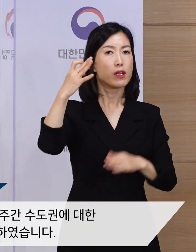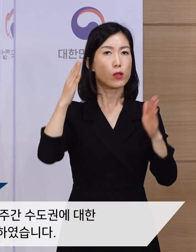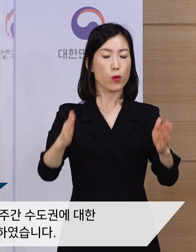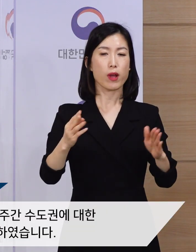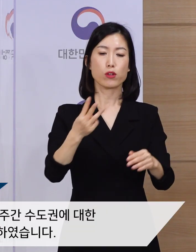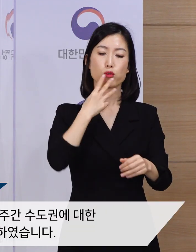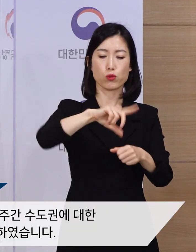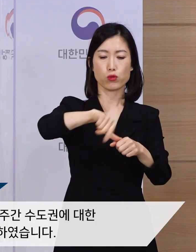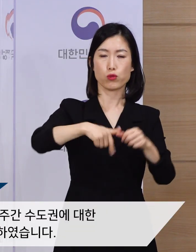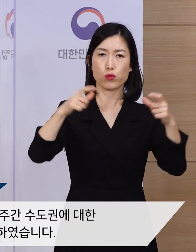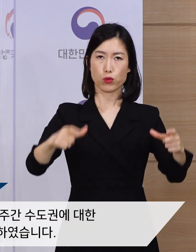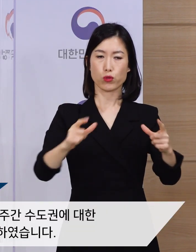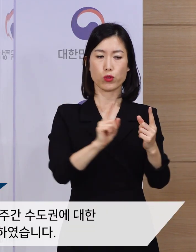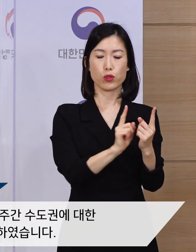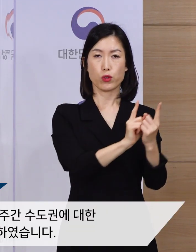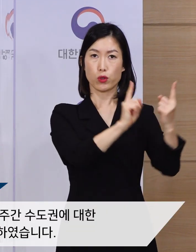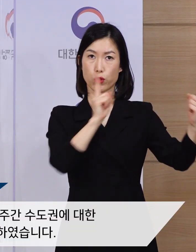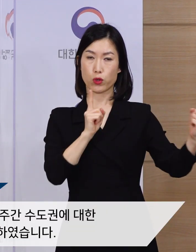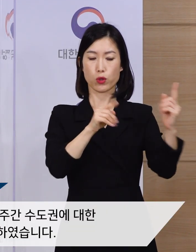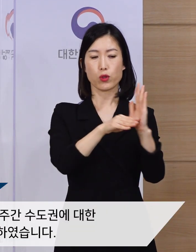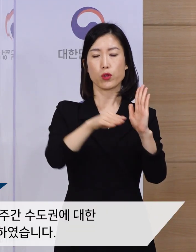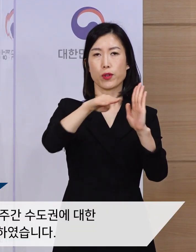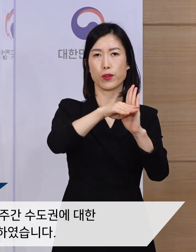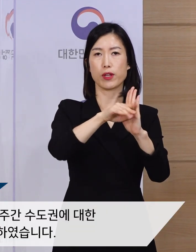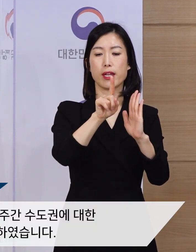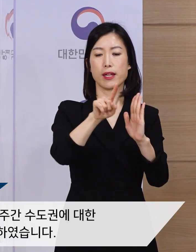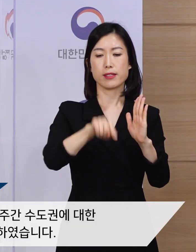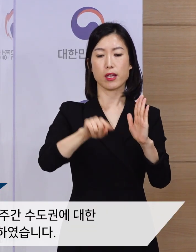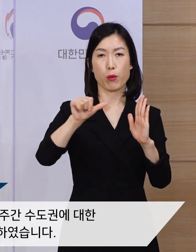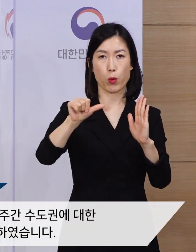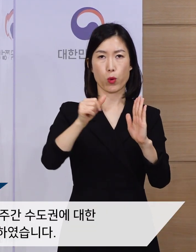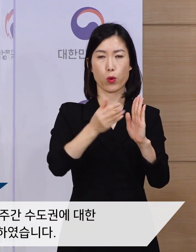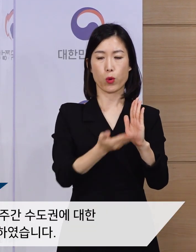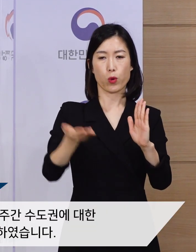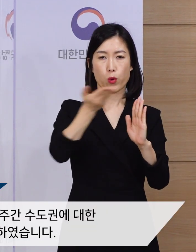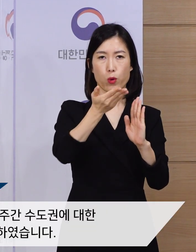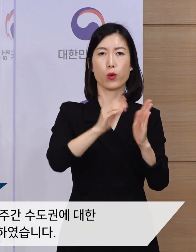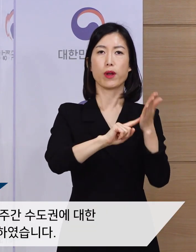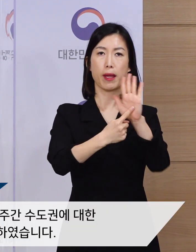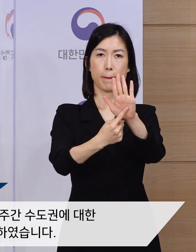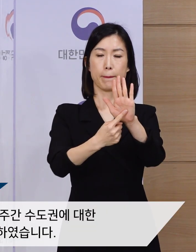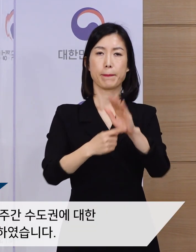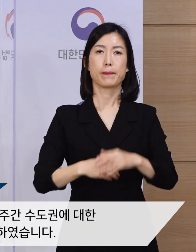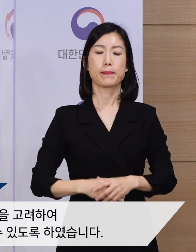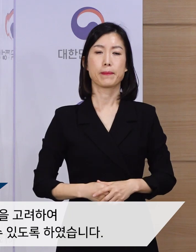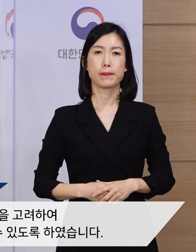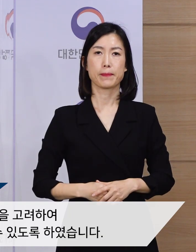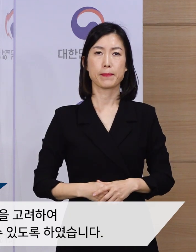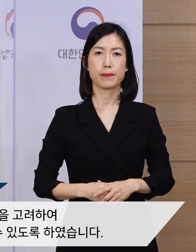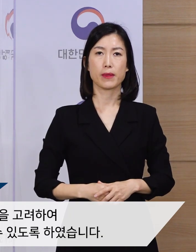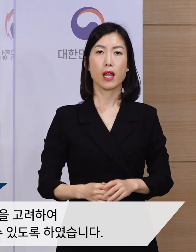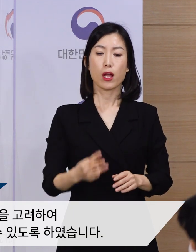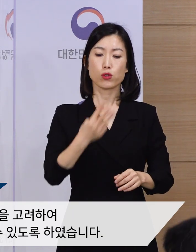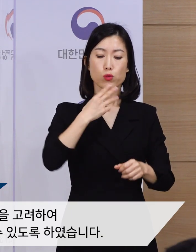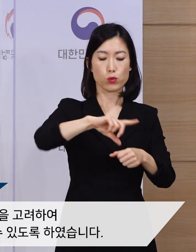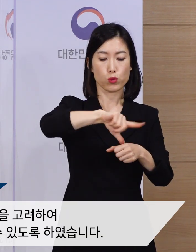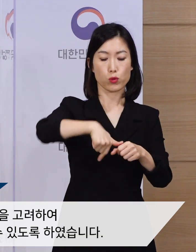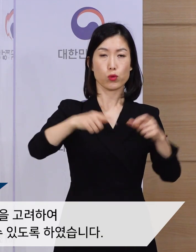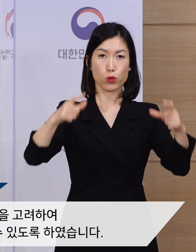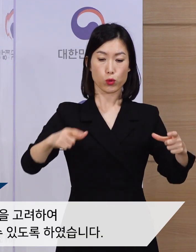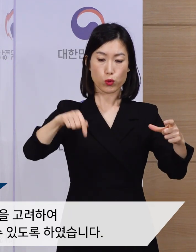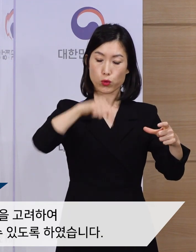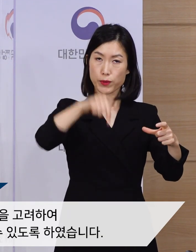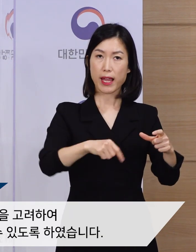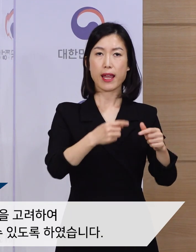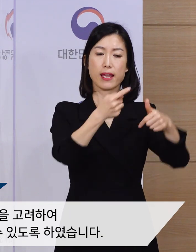대한 사회적 거리두기를 1.5단계로 객상하기로 결정하였습니다. 수도권 중 인천의